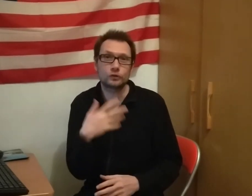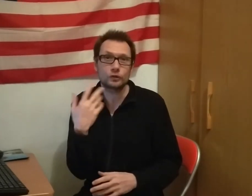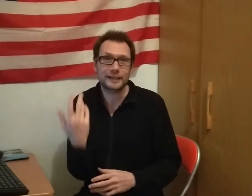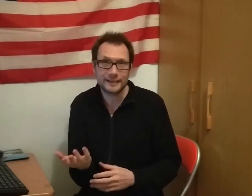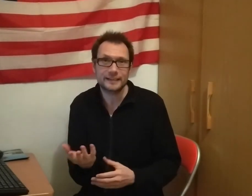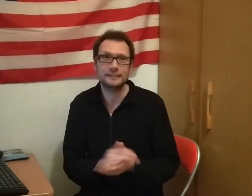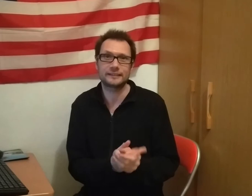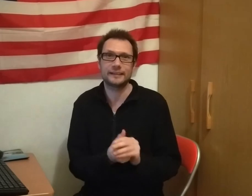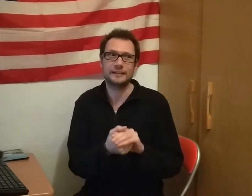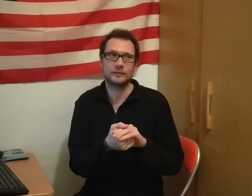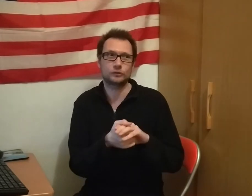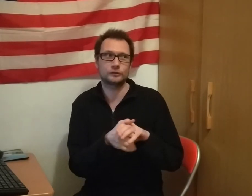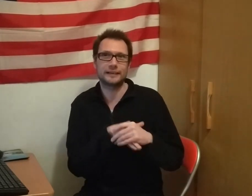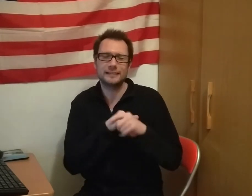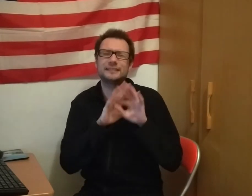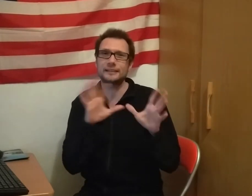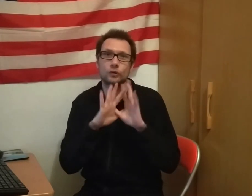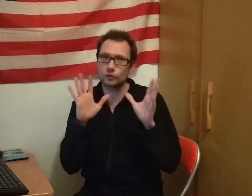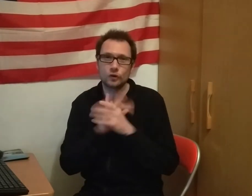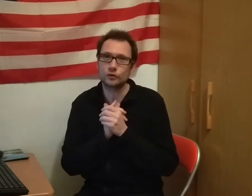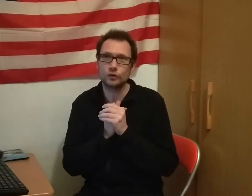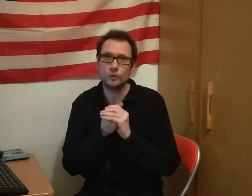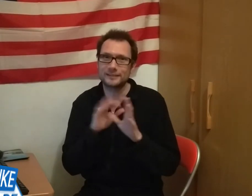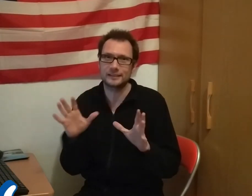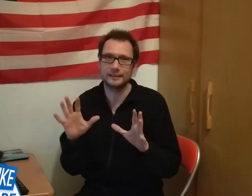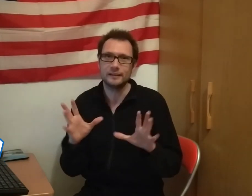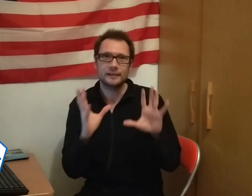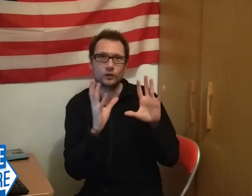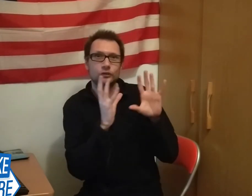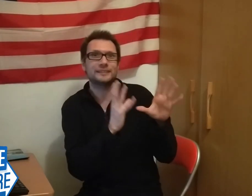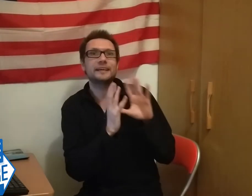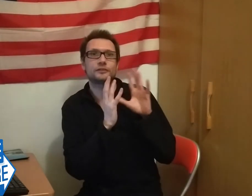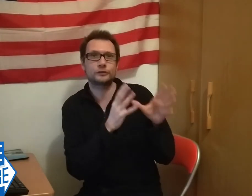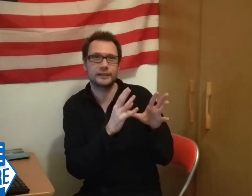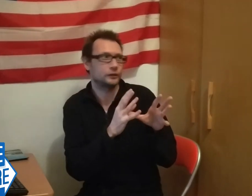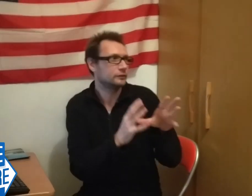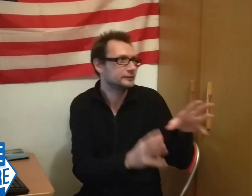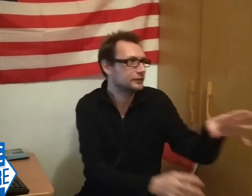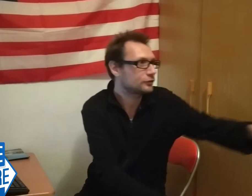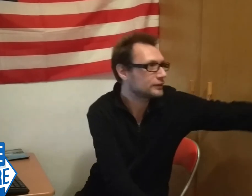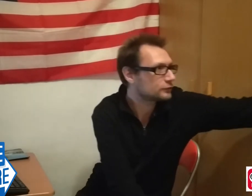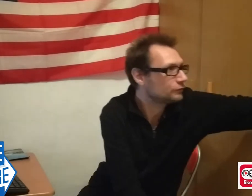otro canal que allí sí que no lo mezclé. Otro canal esotérico. De hecho,